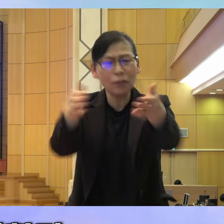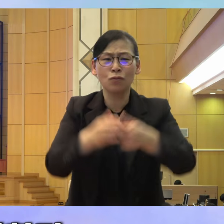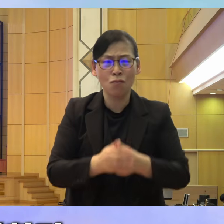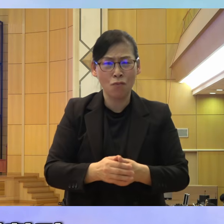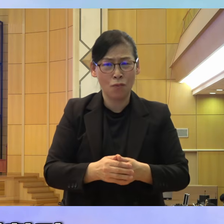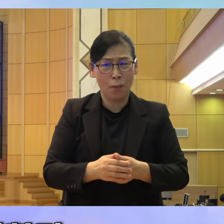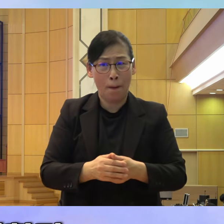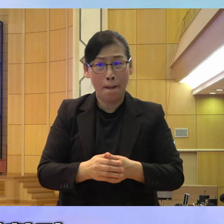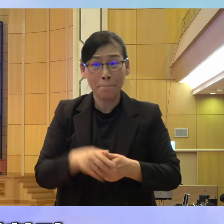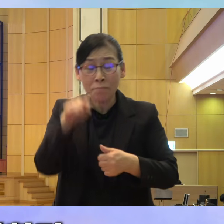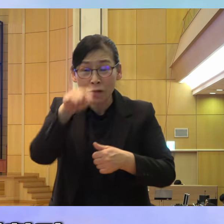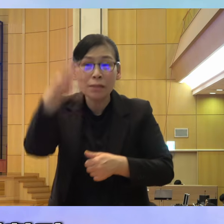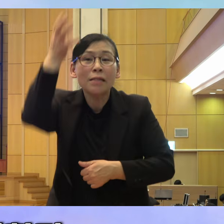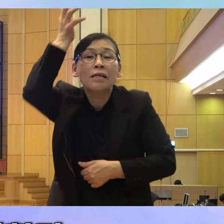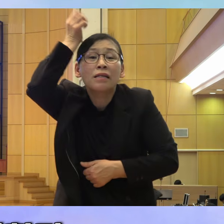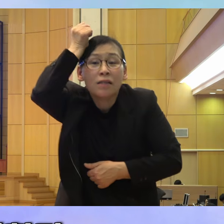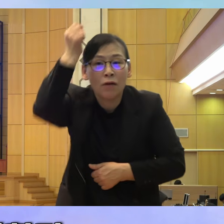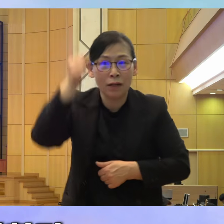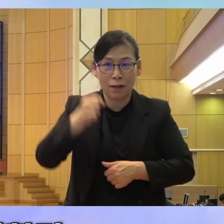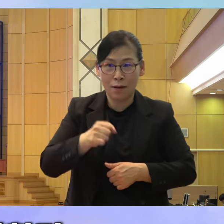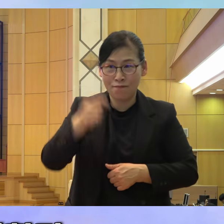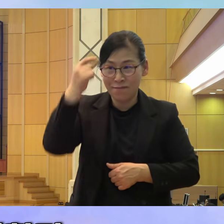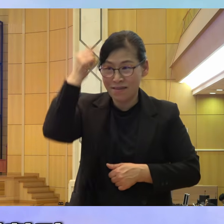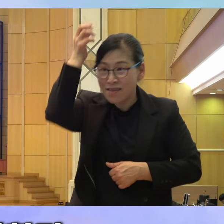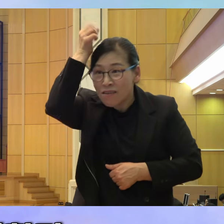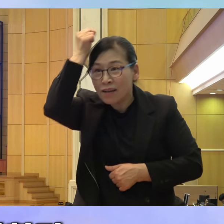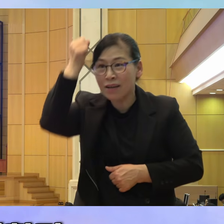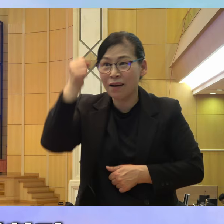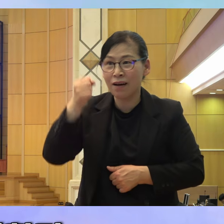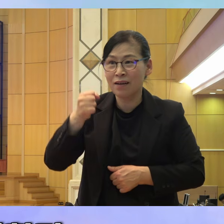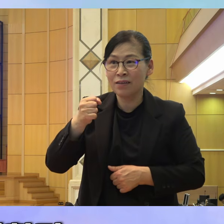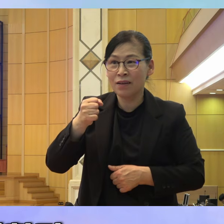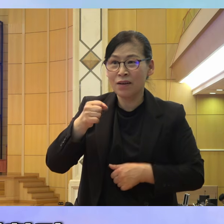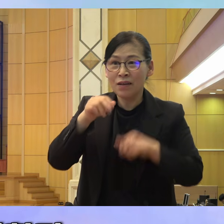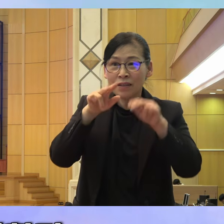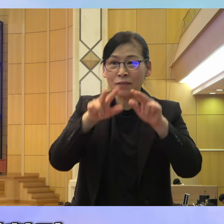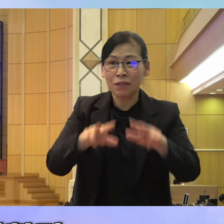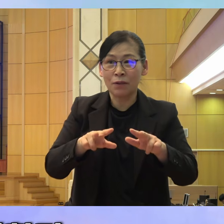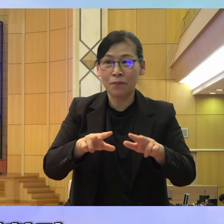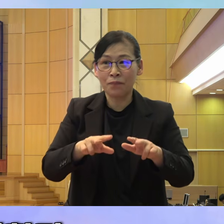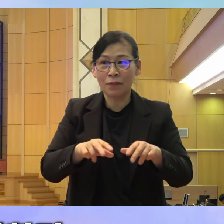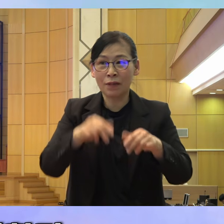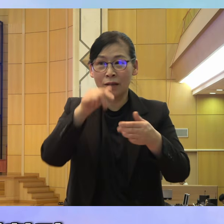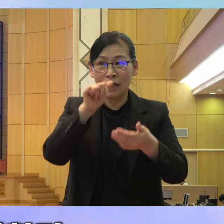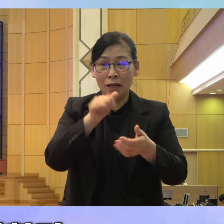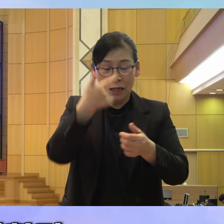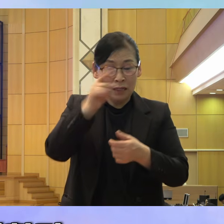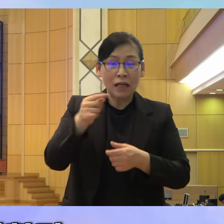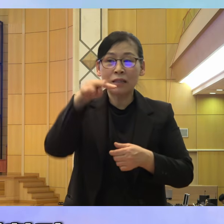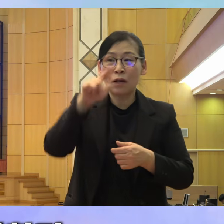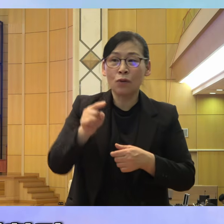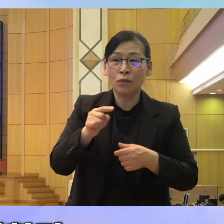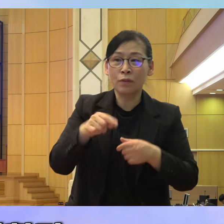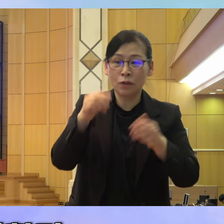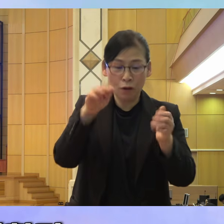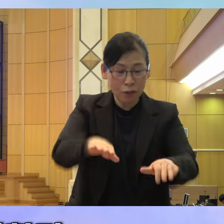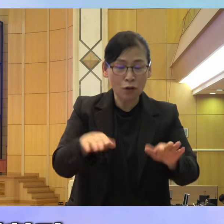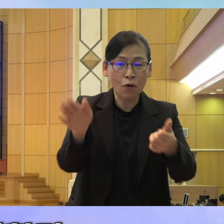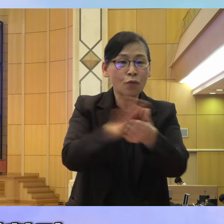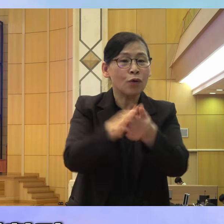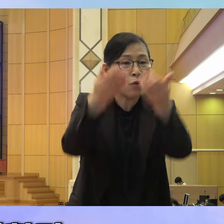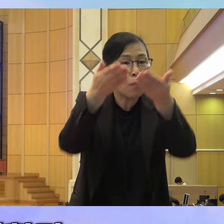고난을 받았으니 이것을 기억하라. 이제 그는 여기서, 이 말은 나사로는 여기서 이 말은 낙원에서 위로를